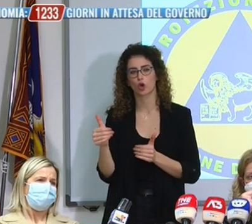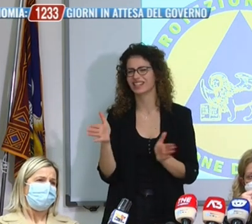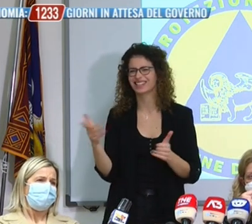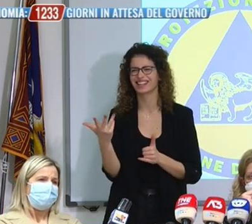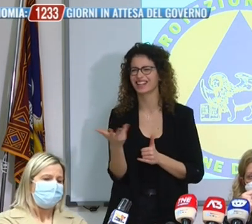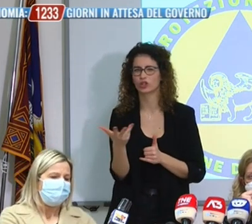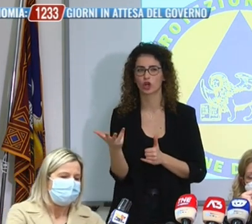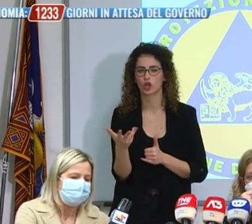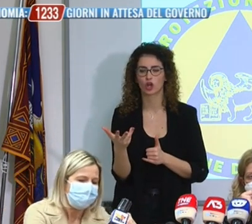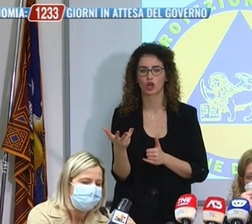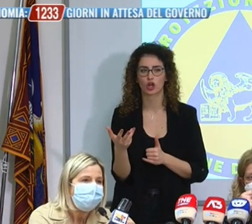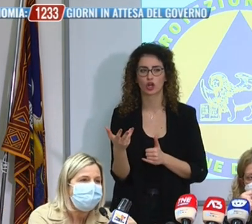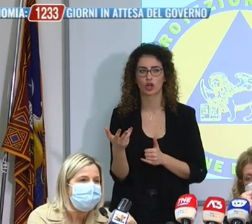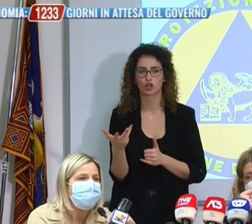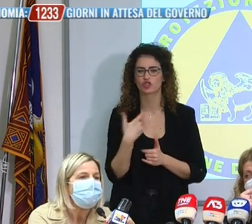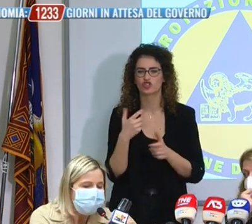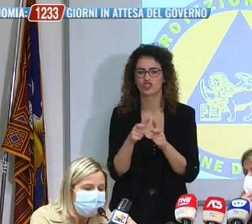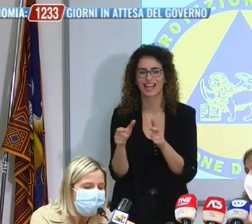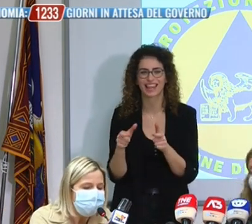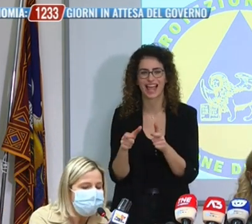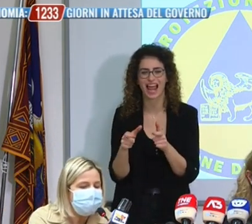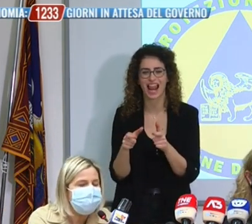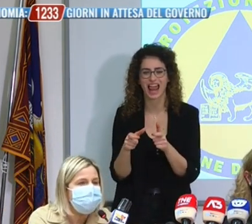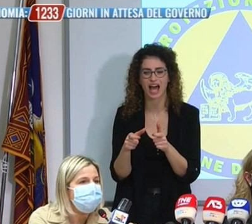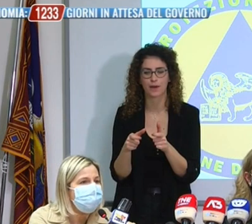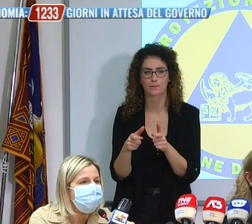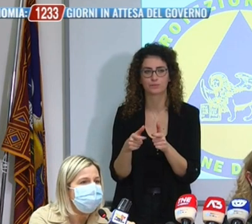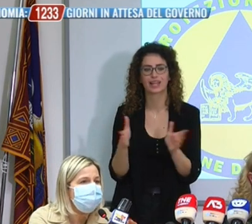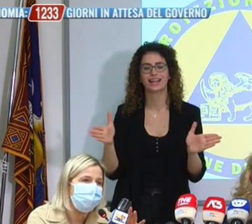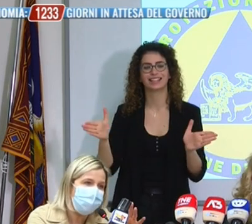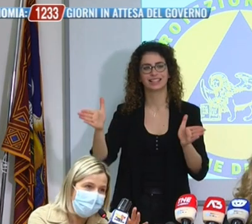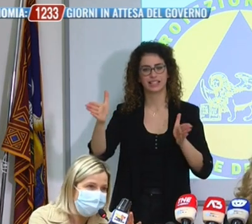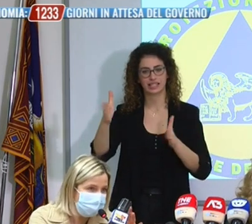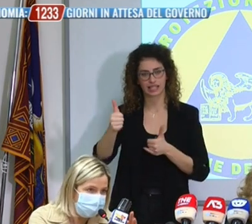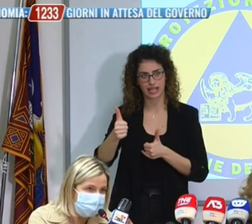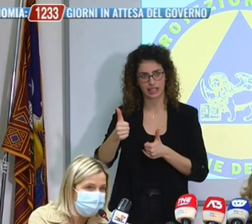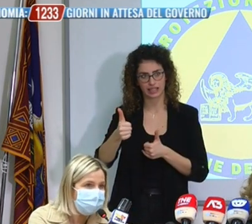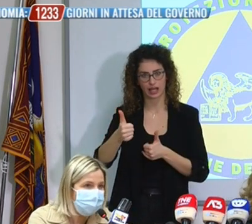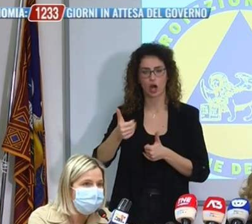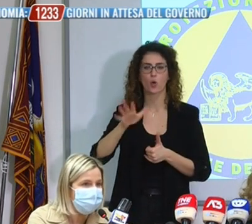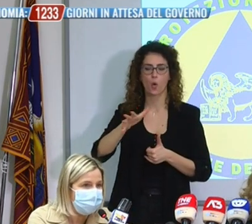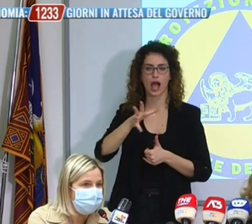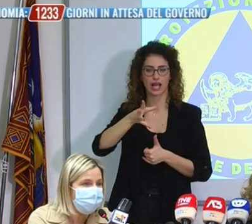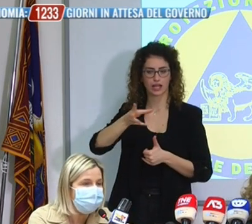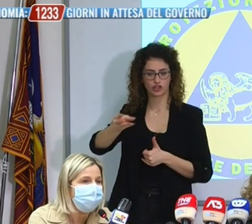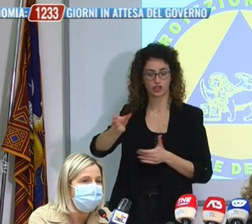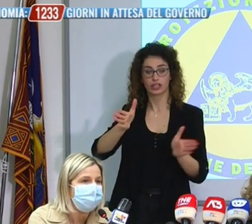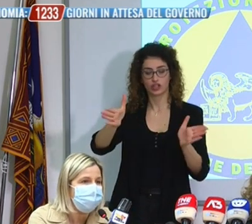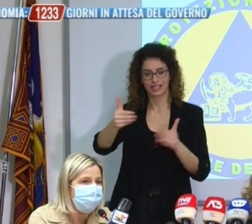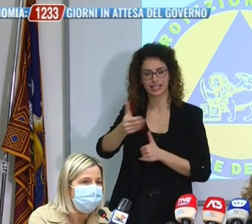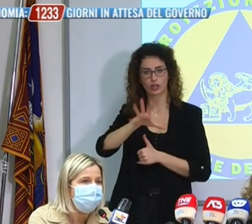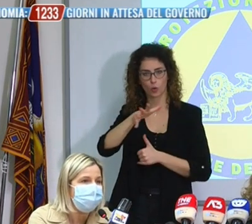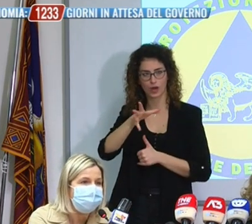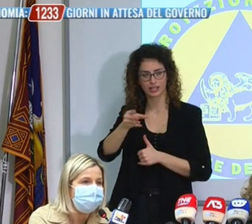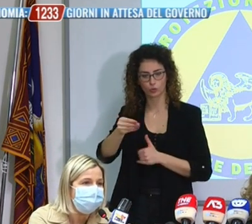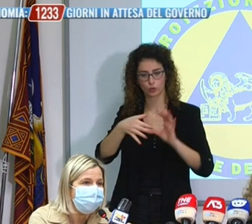cosa sono? Quelli che hanno delle cittadelle. Come l'ex I distretti coincidono quasi tutti, poi alcuni hanno stati accorpati con la